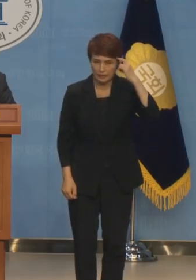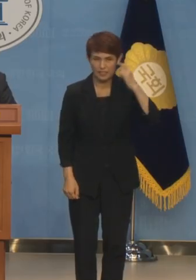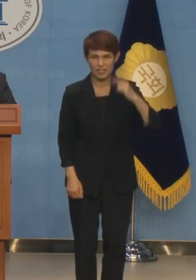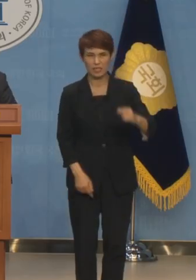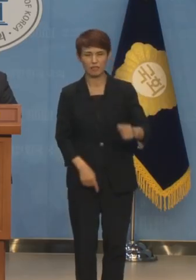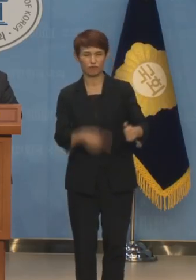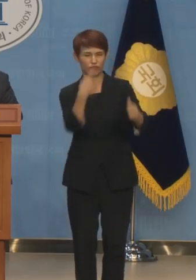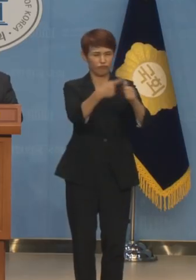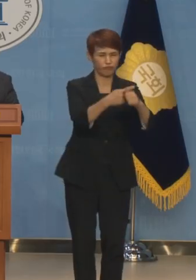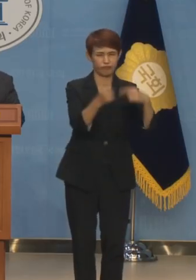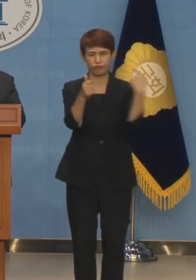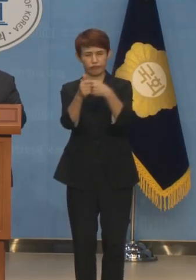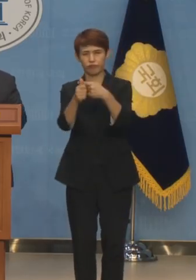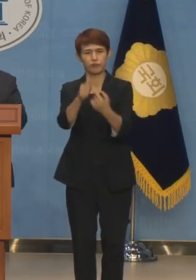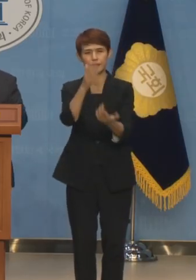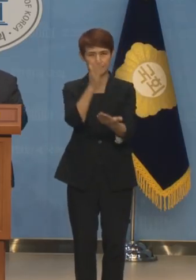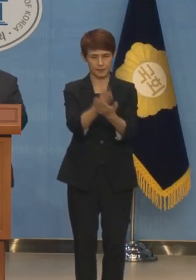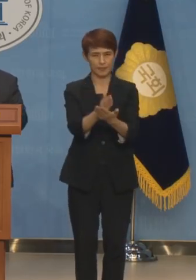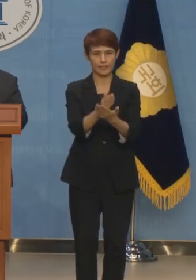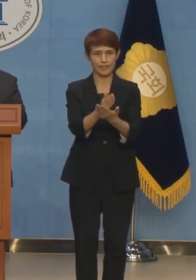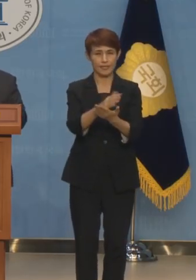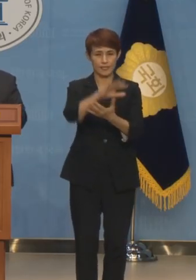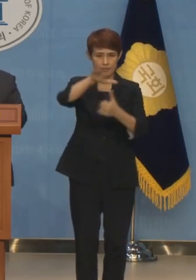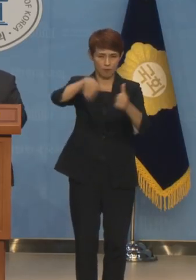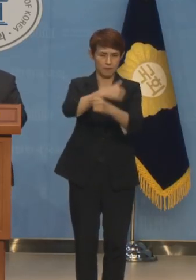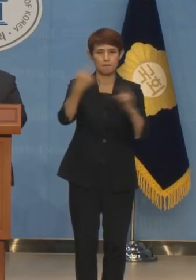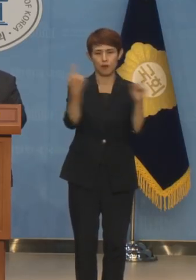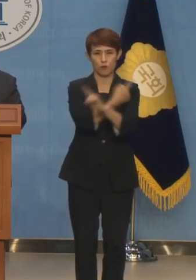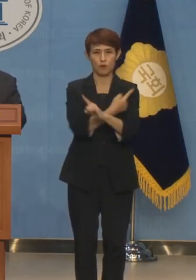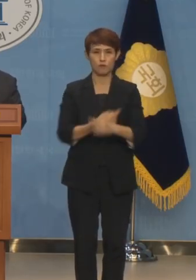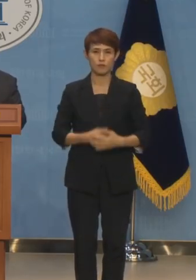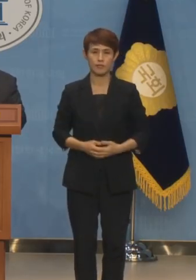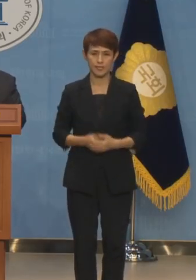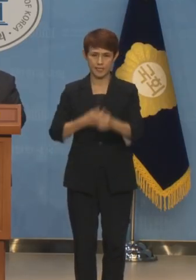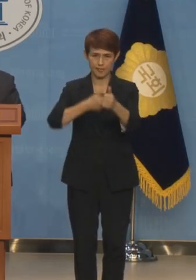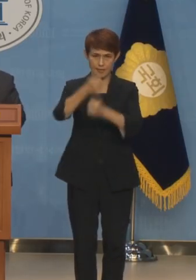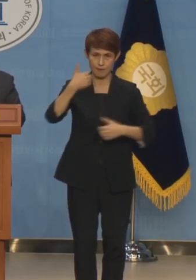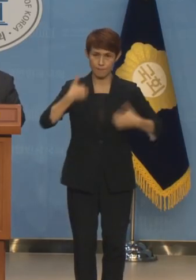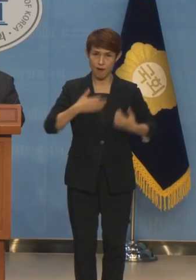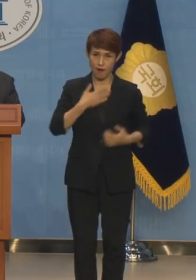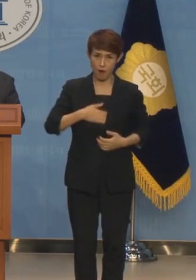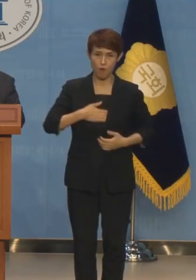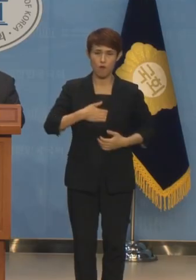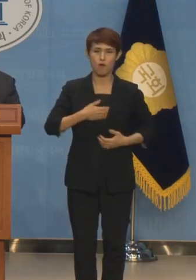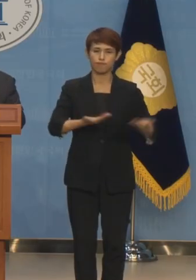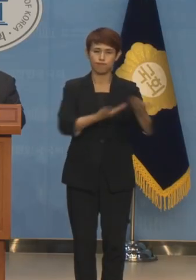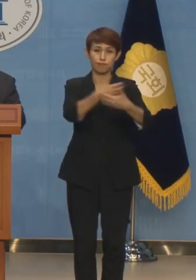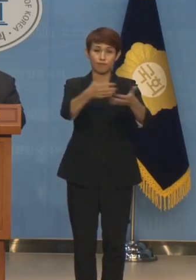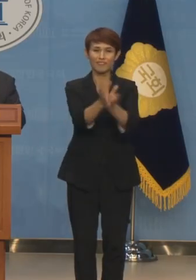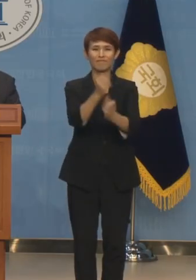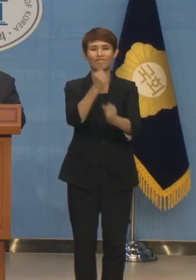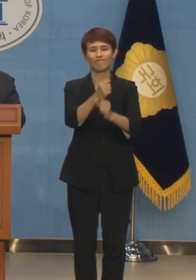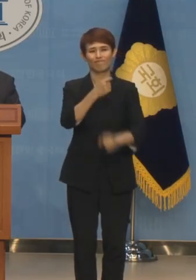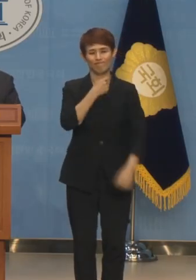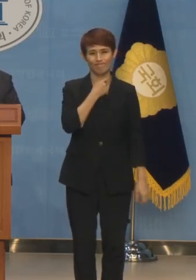비난하는 상황을 바꾸겠습니다. 승리의 기쁨을 알고 나누는 정당으로